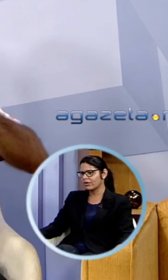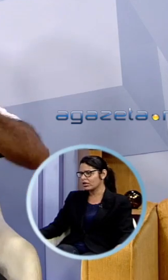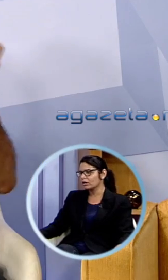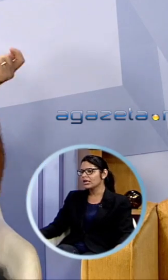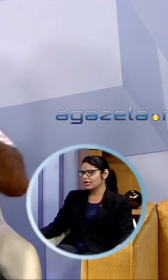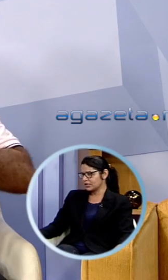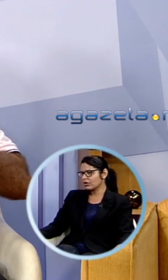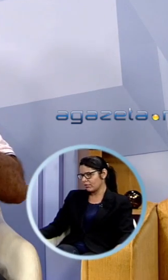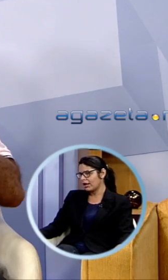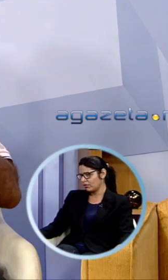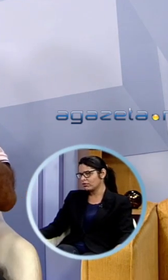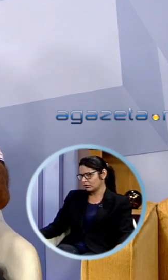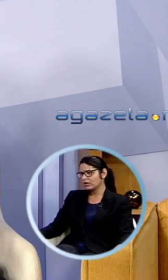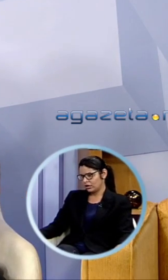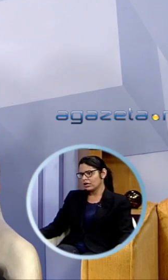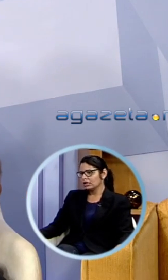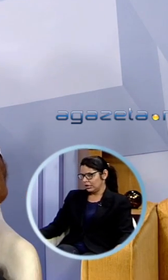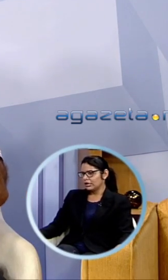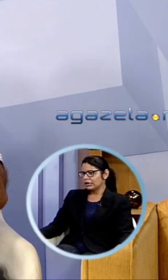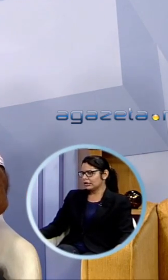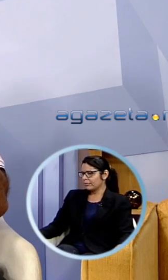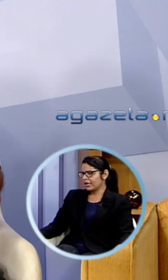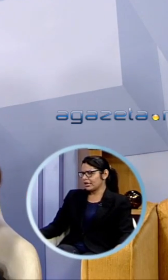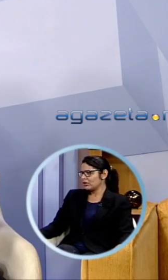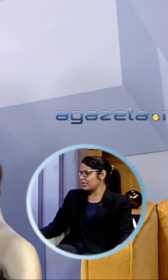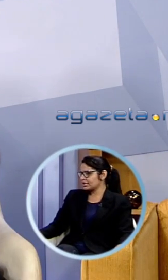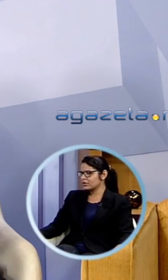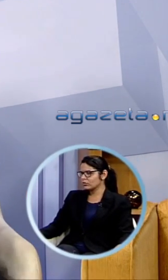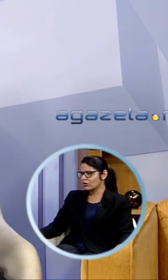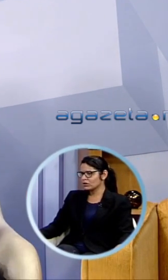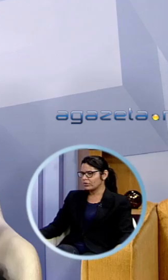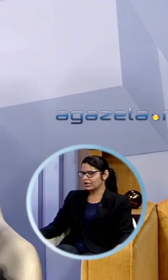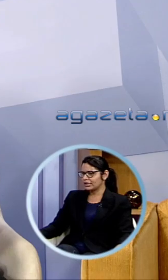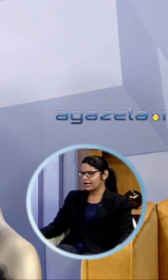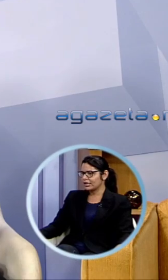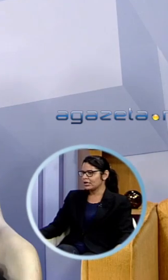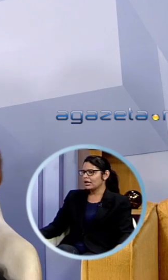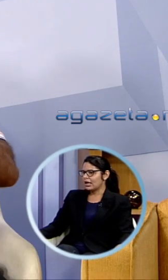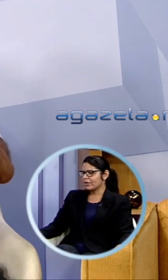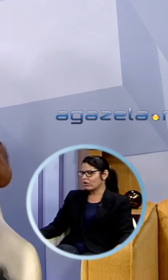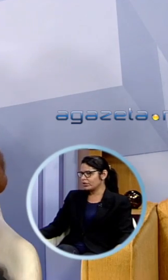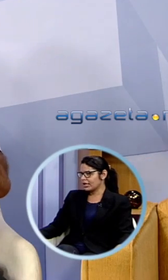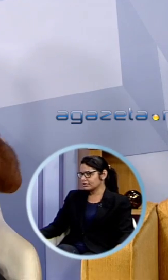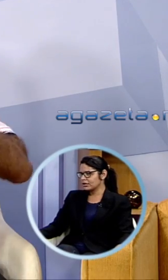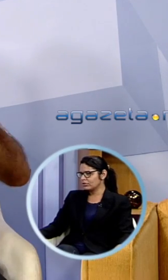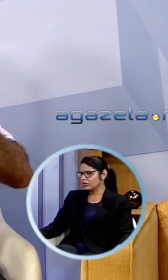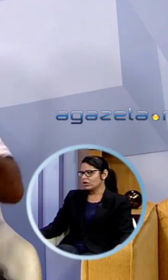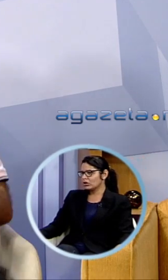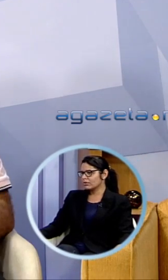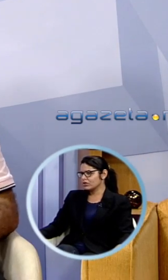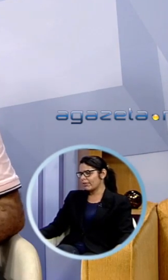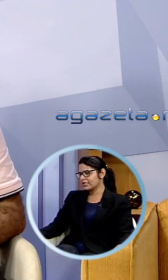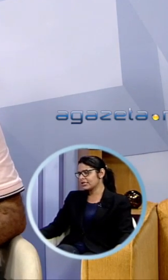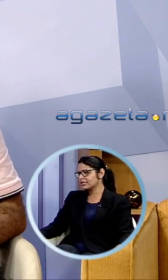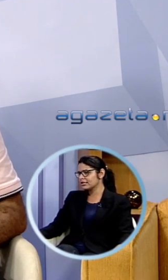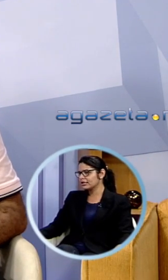libras também uma língua isso é normal Sim e também ele se os alunos não entenderem a minha comunicação nós